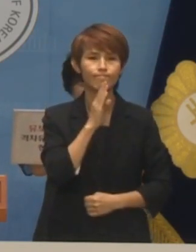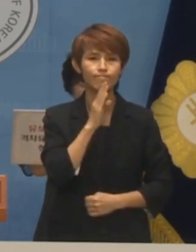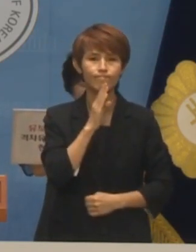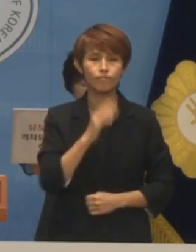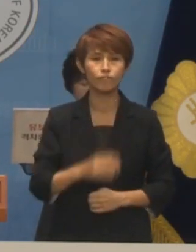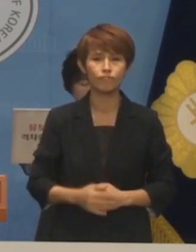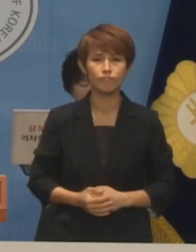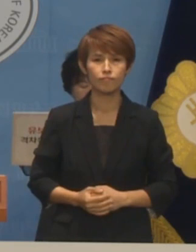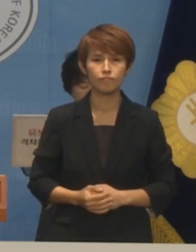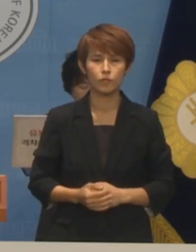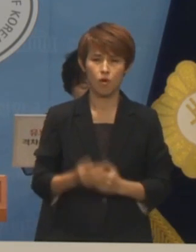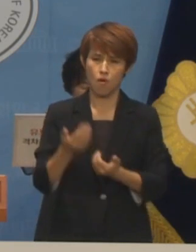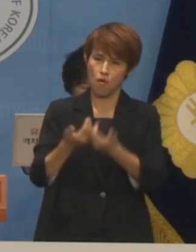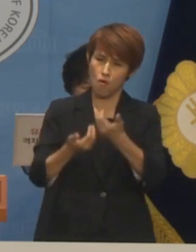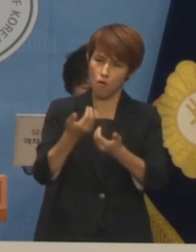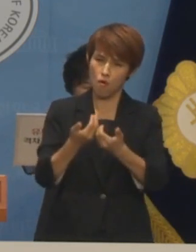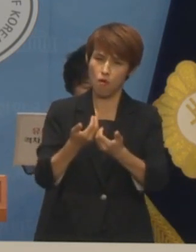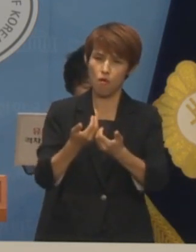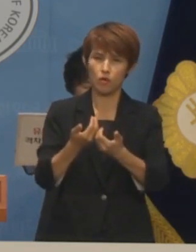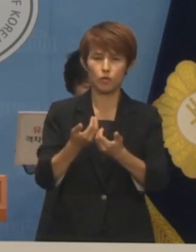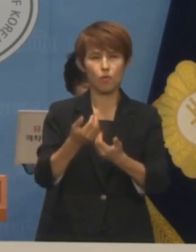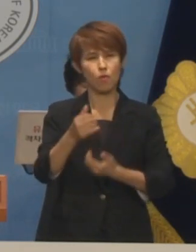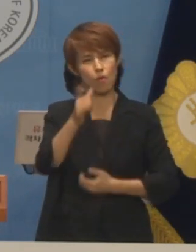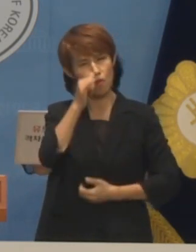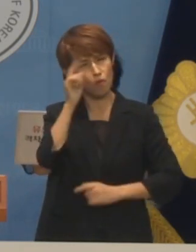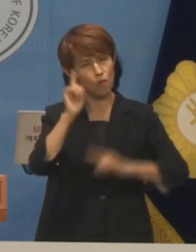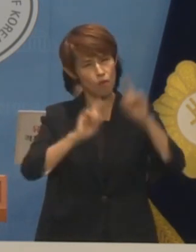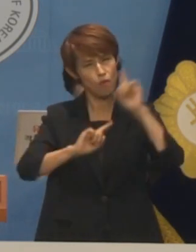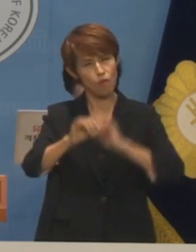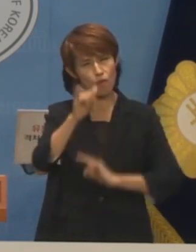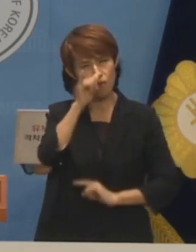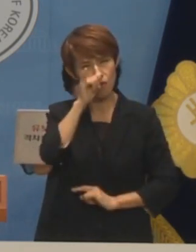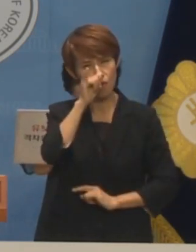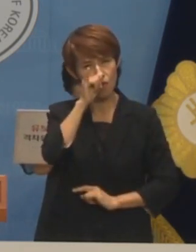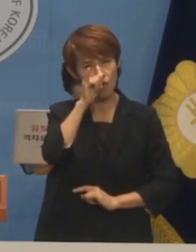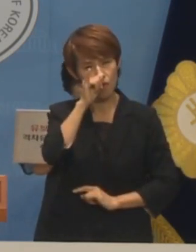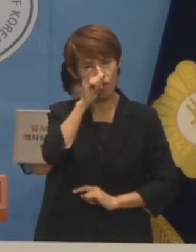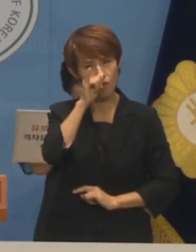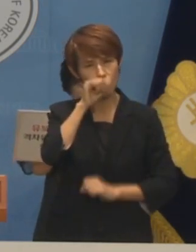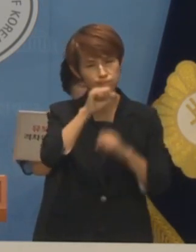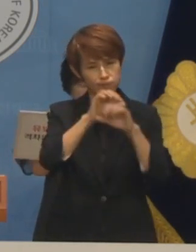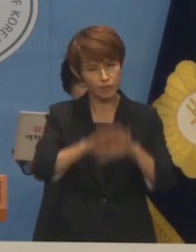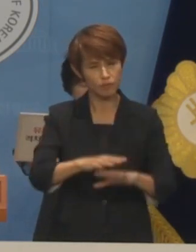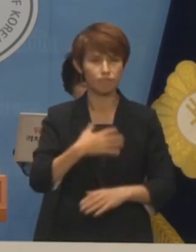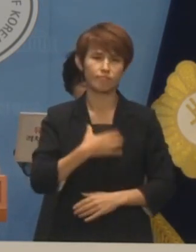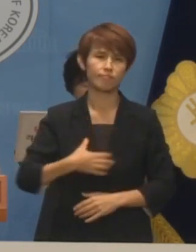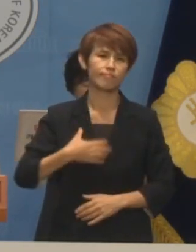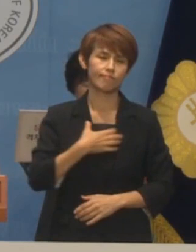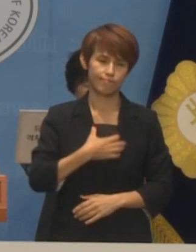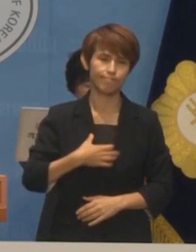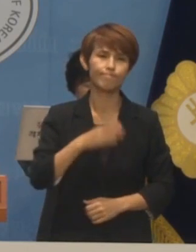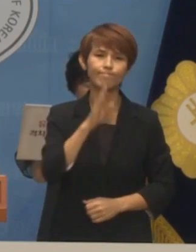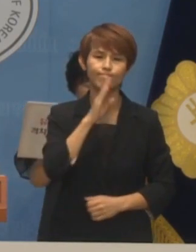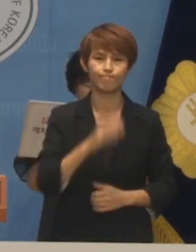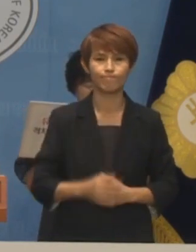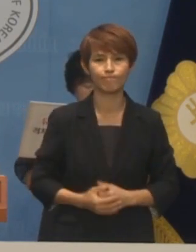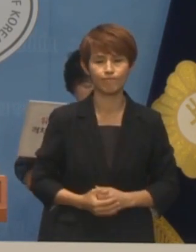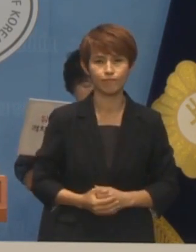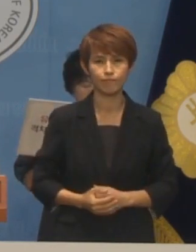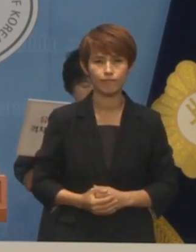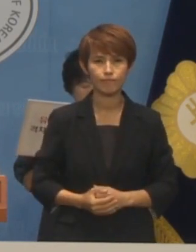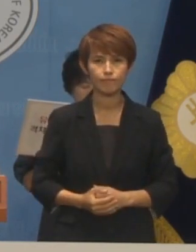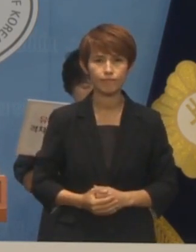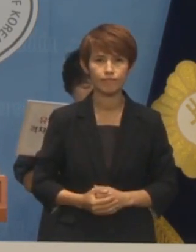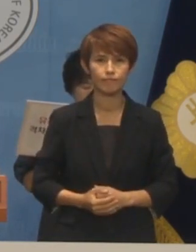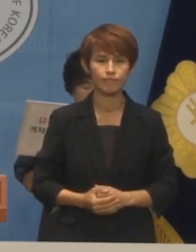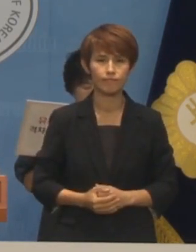어쩌면 갈등과 반목 속에 상처만을 남긴 채 자초될 우려마저 있는 실정이다.